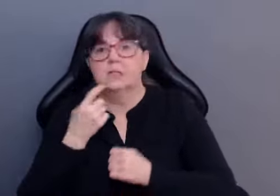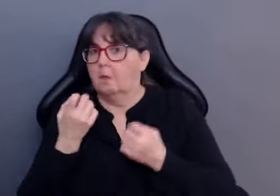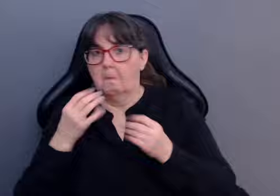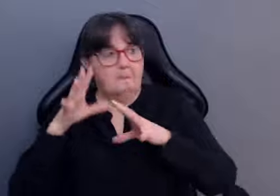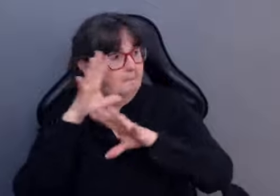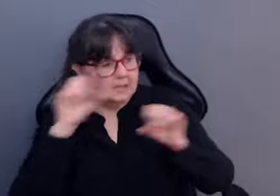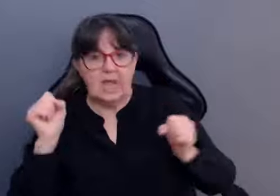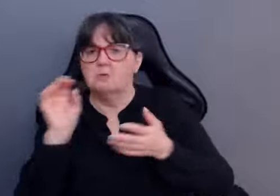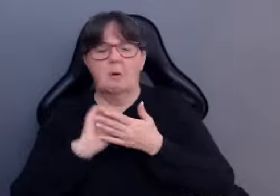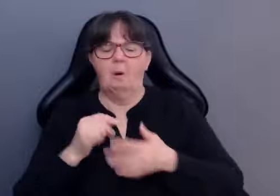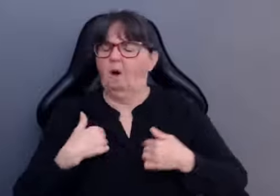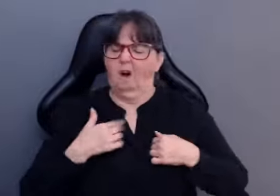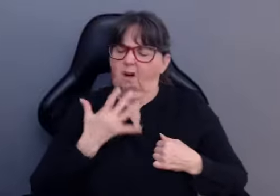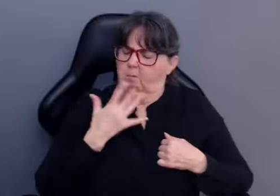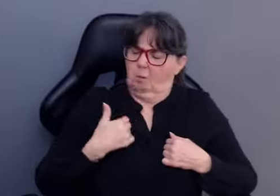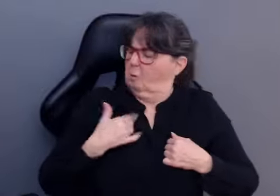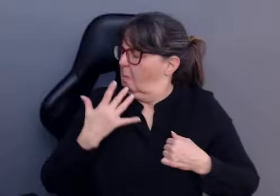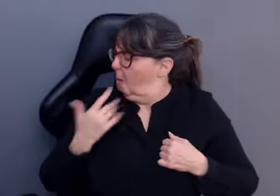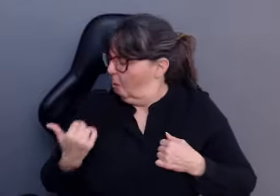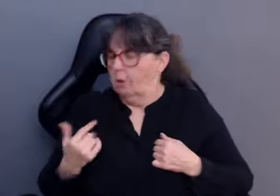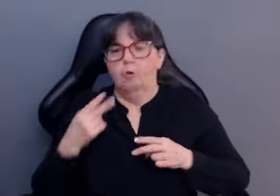un secrétaire d'assemblée.